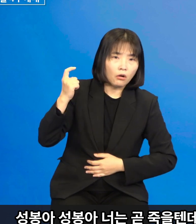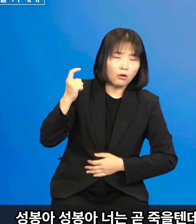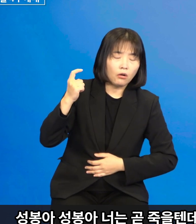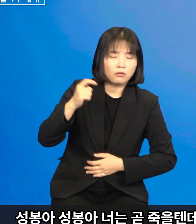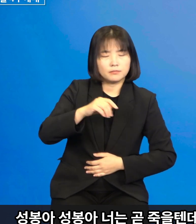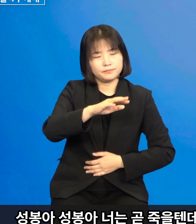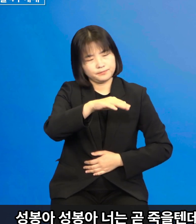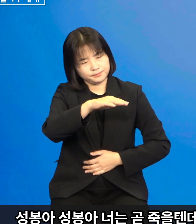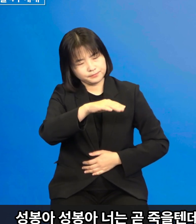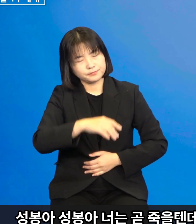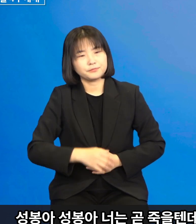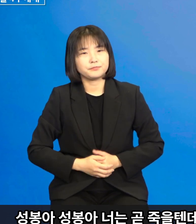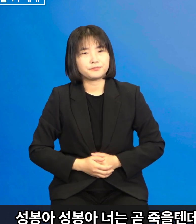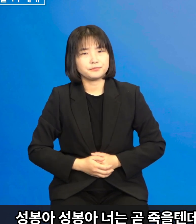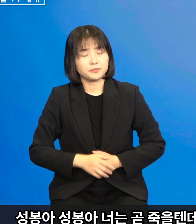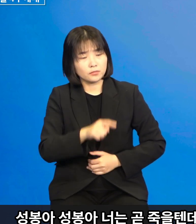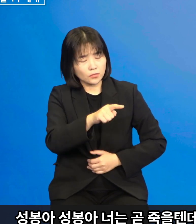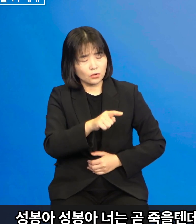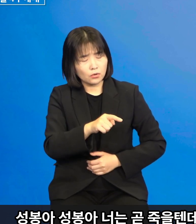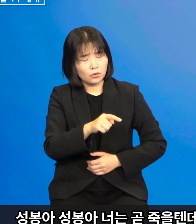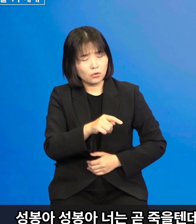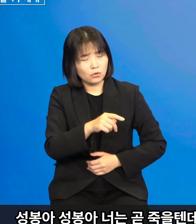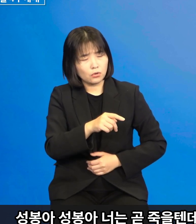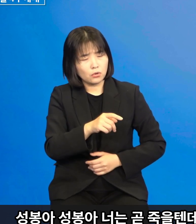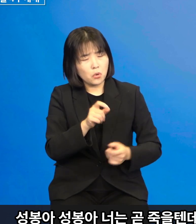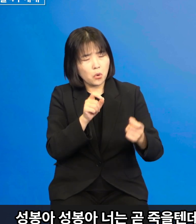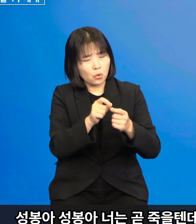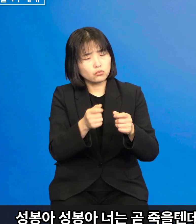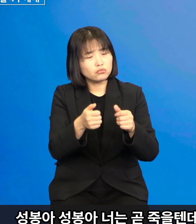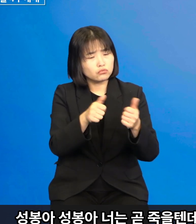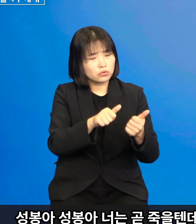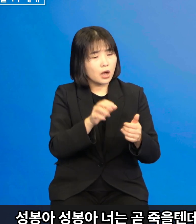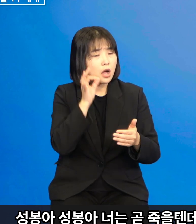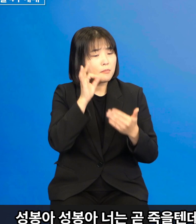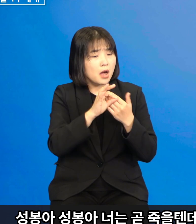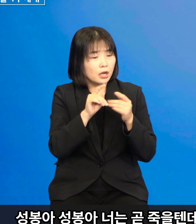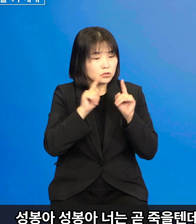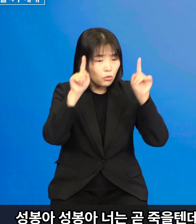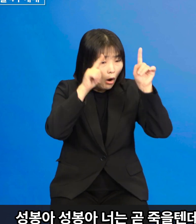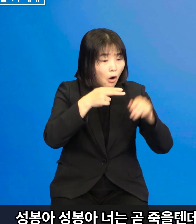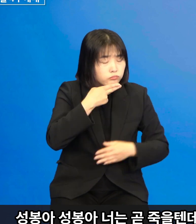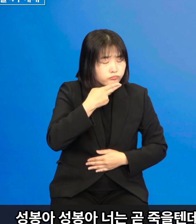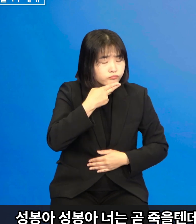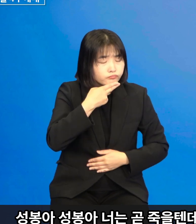성봉아, 너는 곧 죽을 텐데 만일 지옥이 없다라면